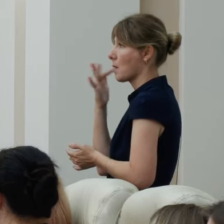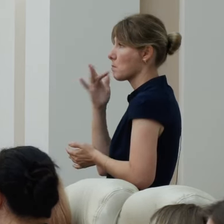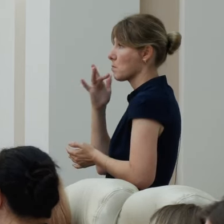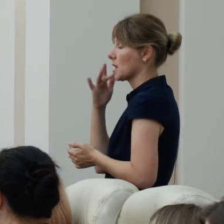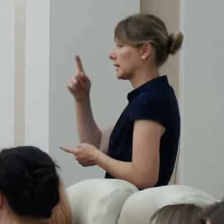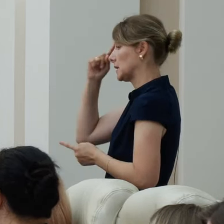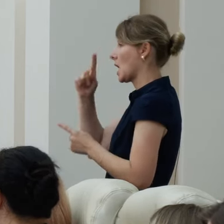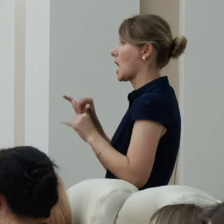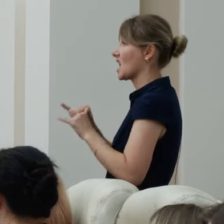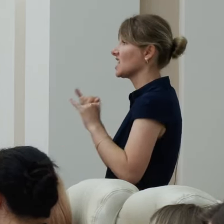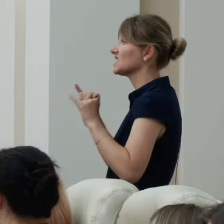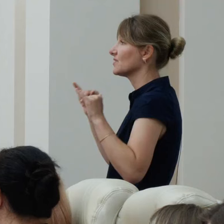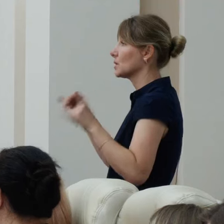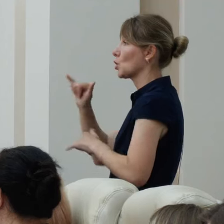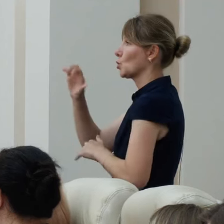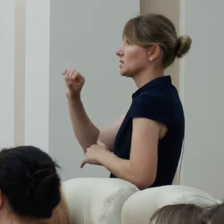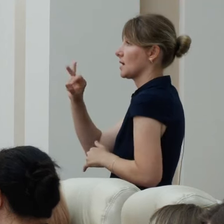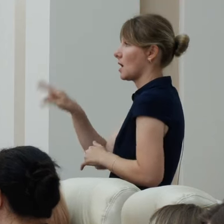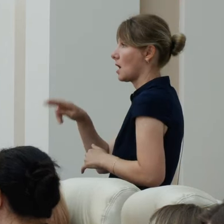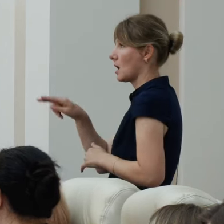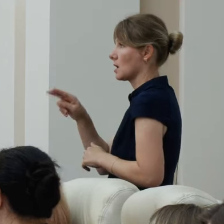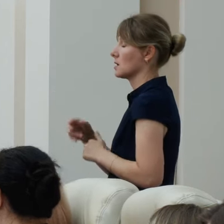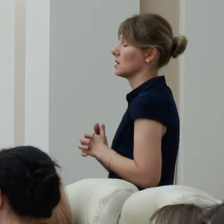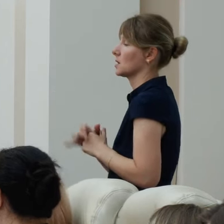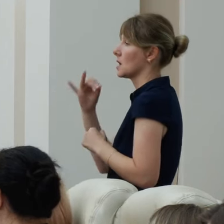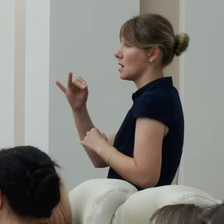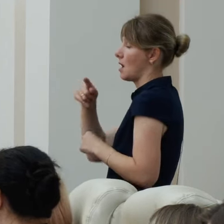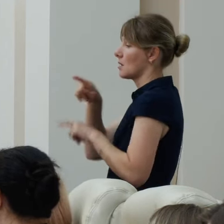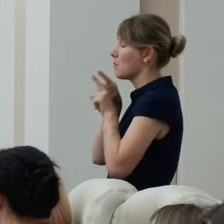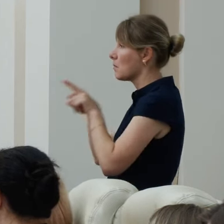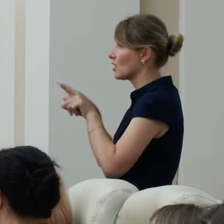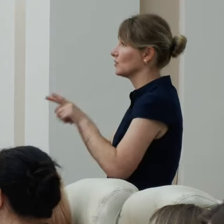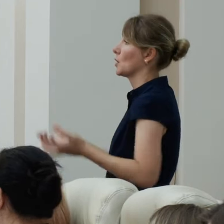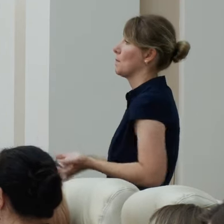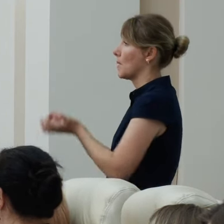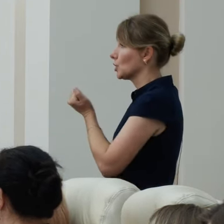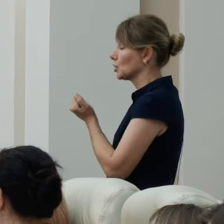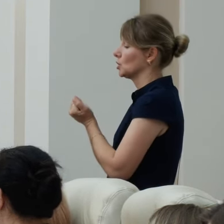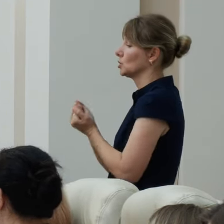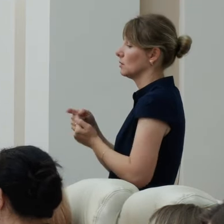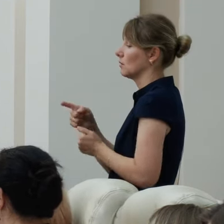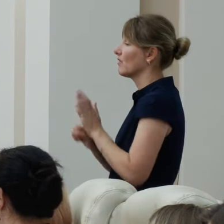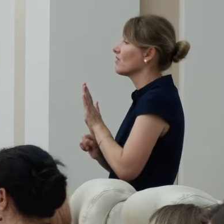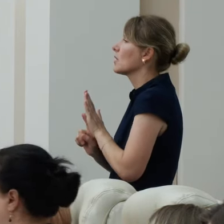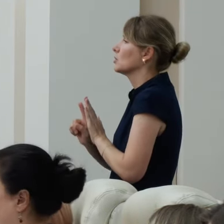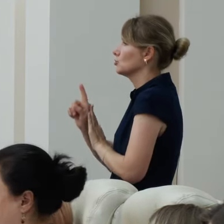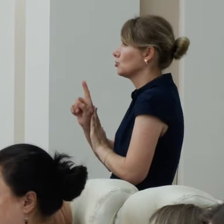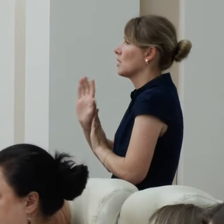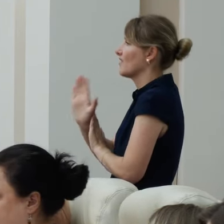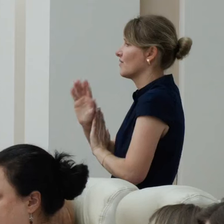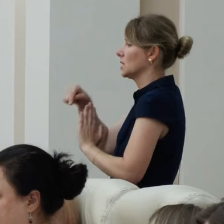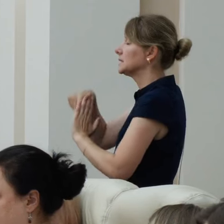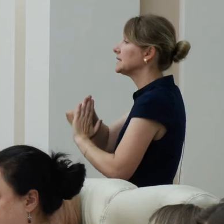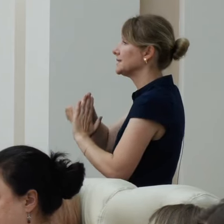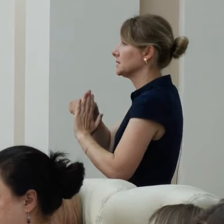Dezvoltare Internațională, USAID, a promovat și a susținut încă de la început învățarea în sistemul de